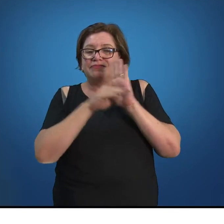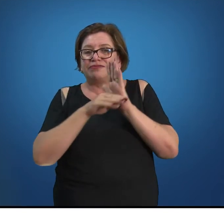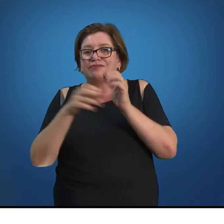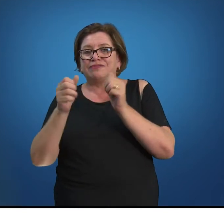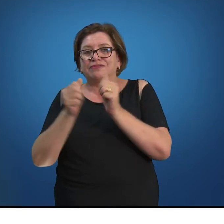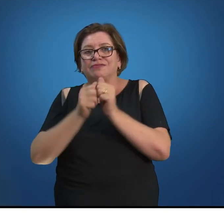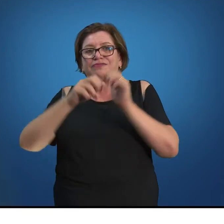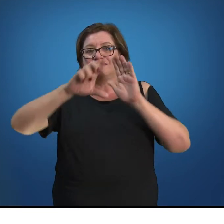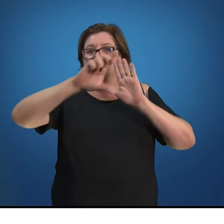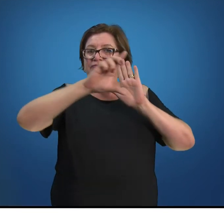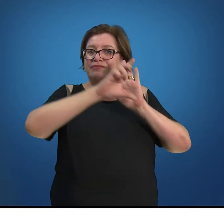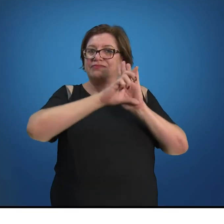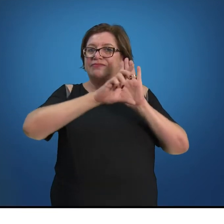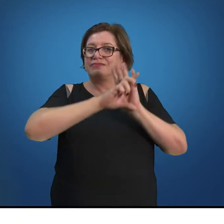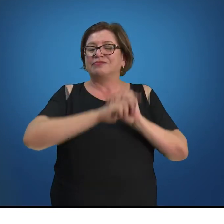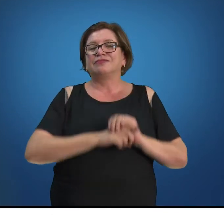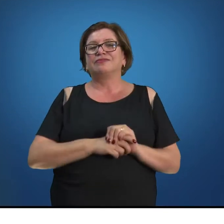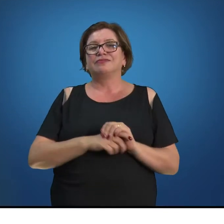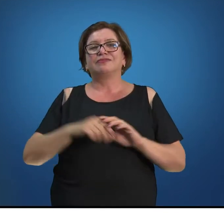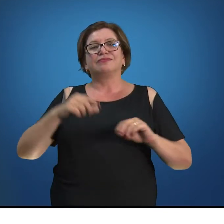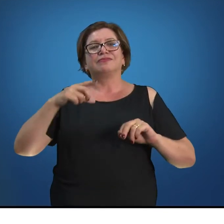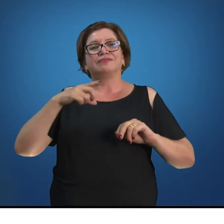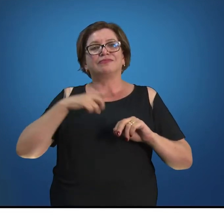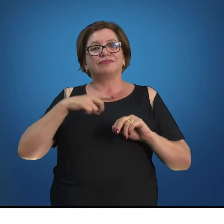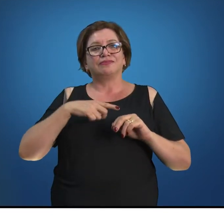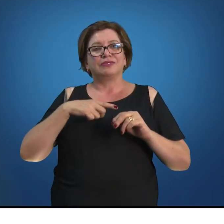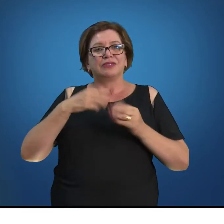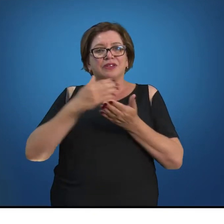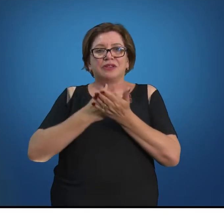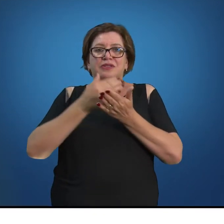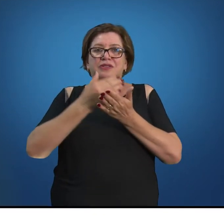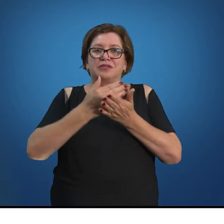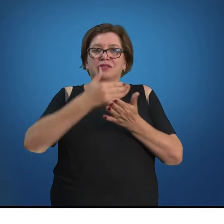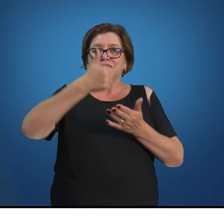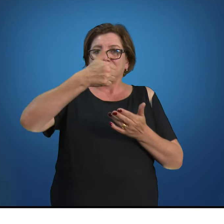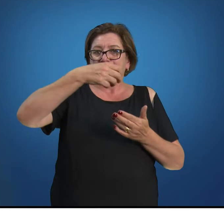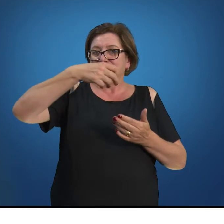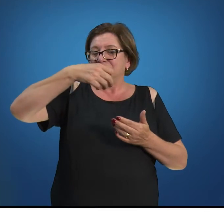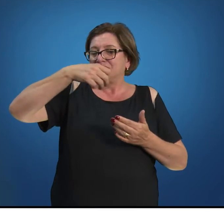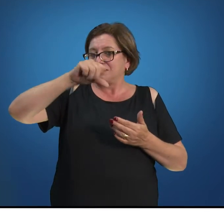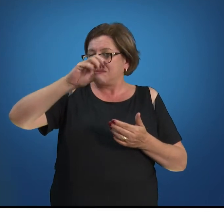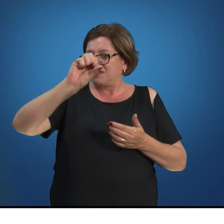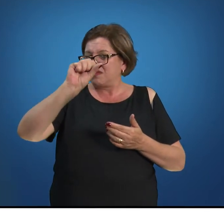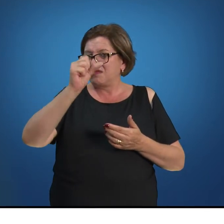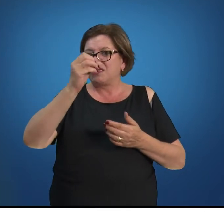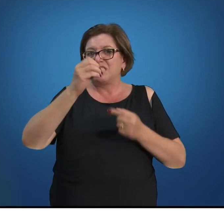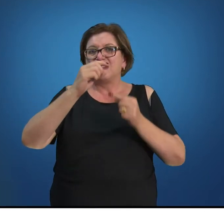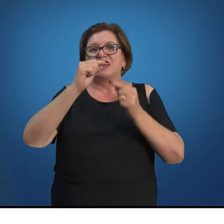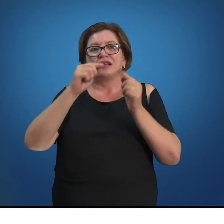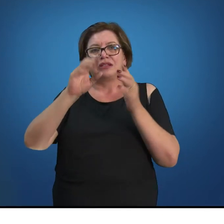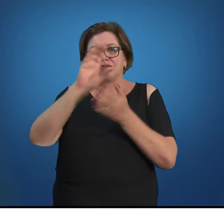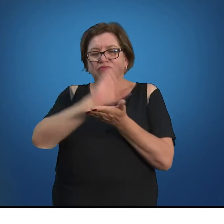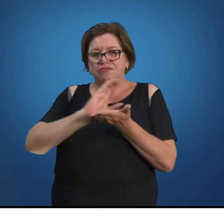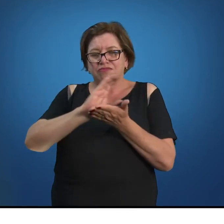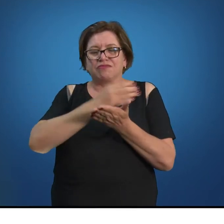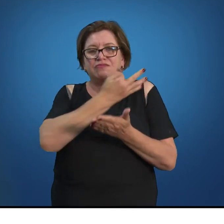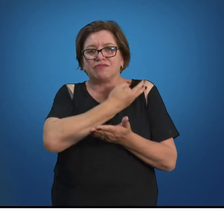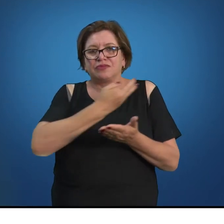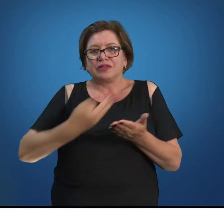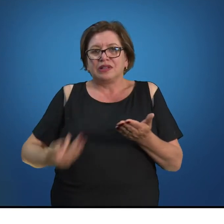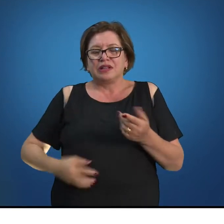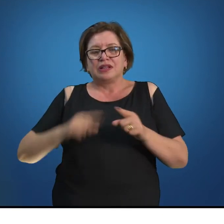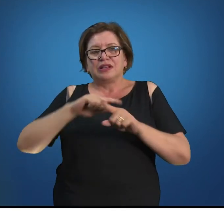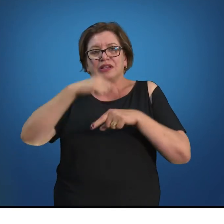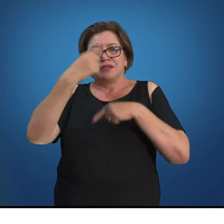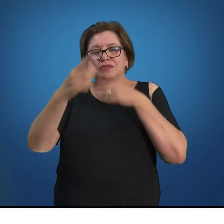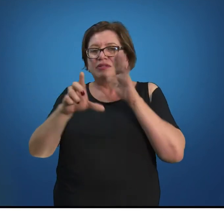jurídico, temos, então, como um início nos anos 80 com a Constituição, seguido da Constituição do Estado